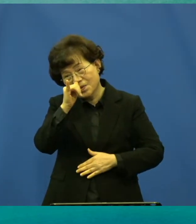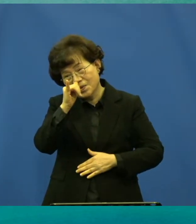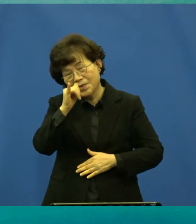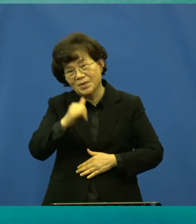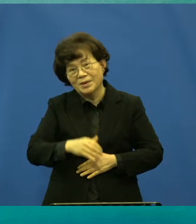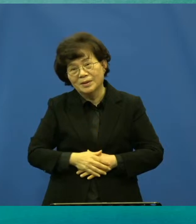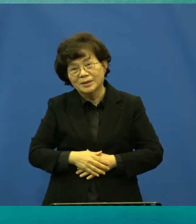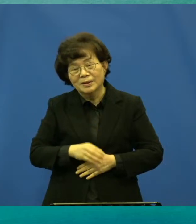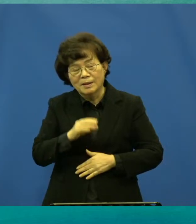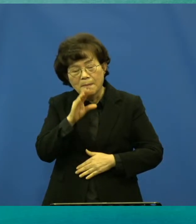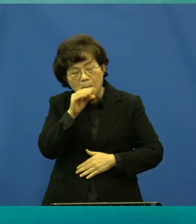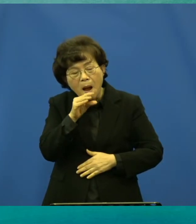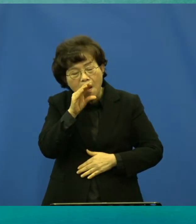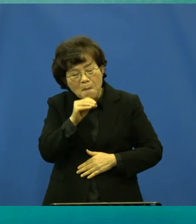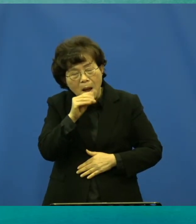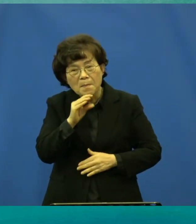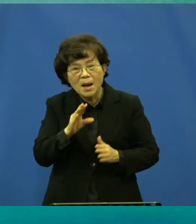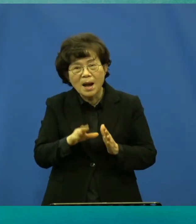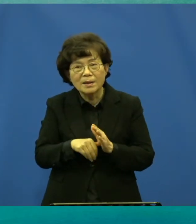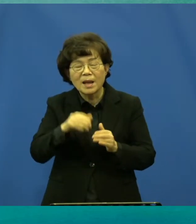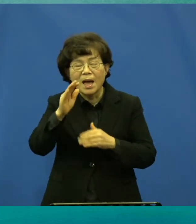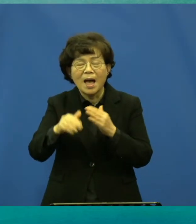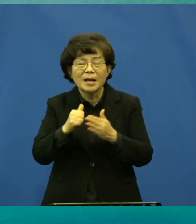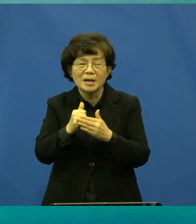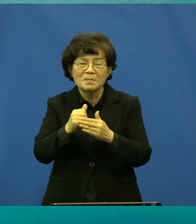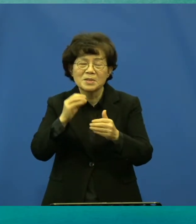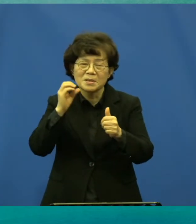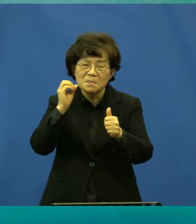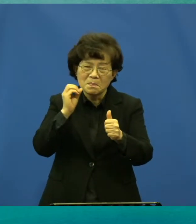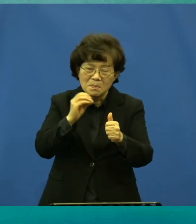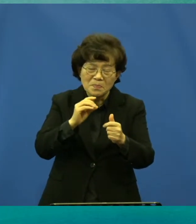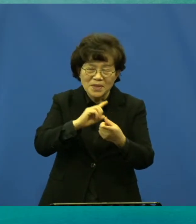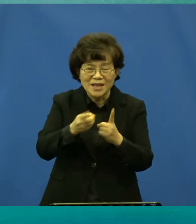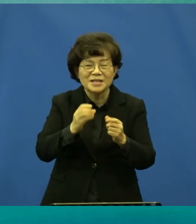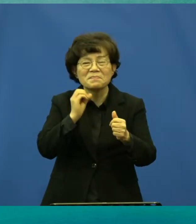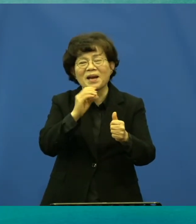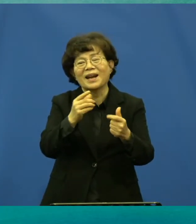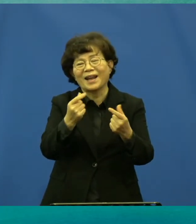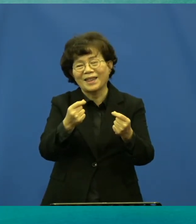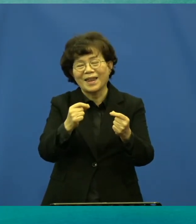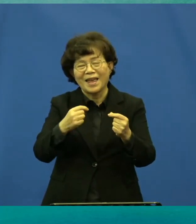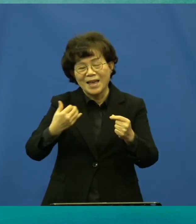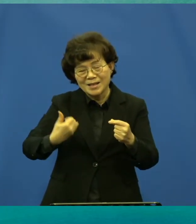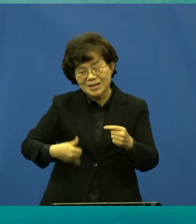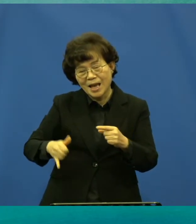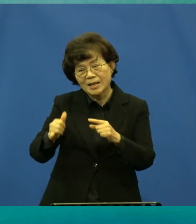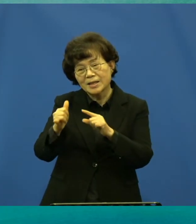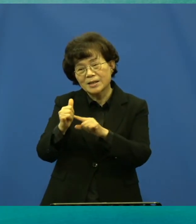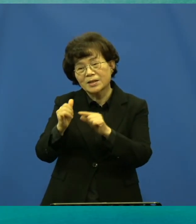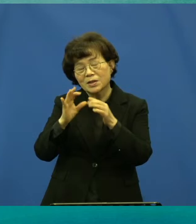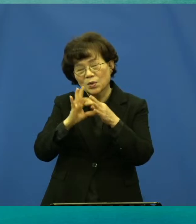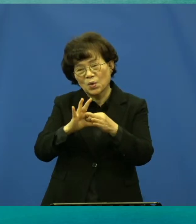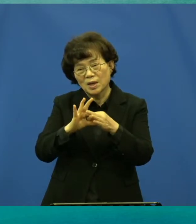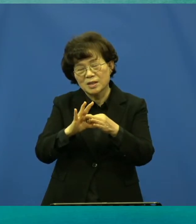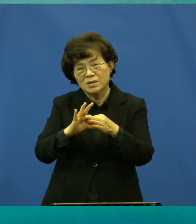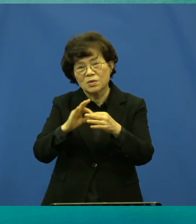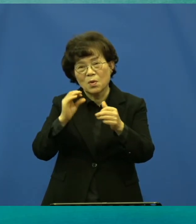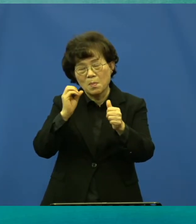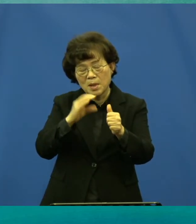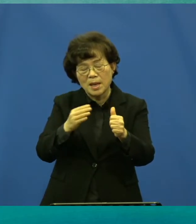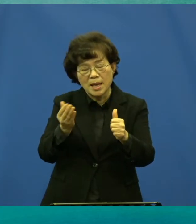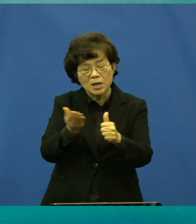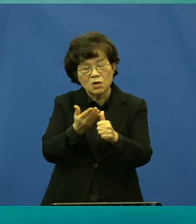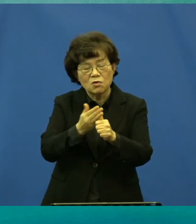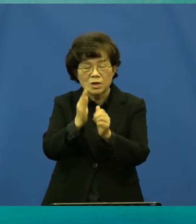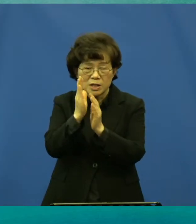컹컹 하는데 뭘 하나님이 알려주시는 게 있어요. 아이들을 통해서도 말씀하세요. 키우는 식물을